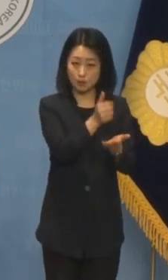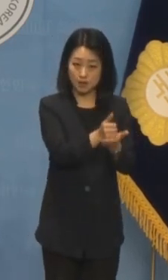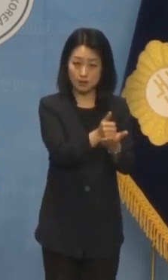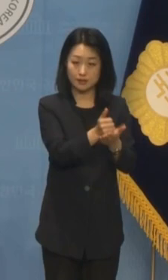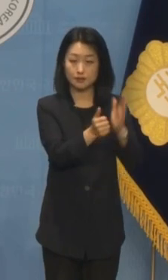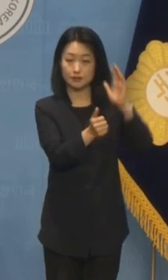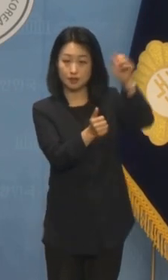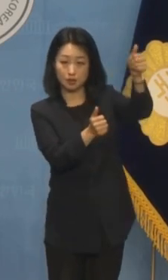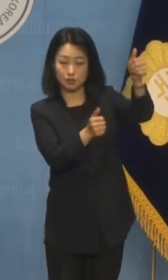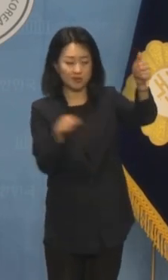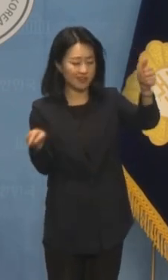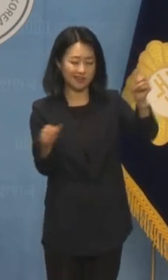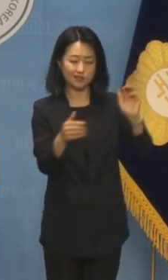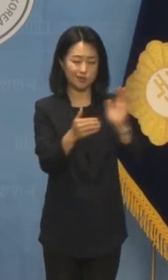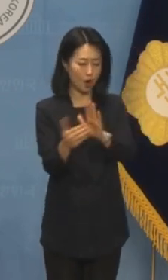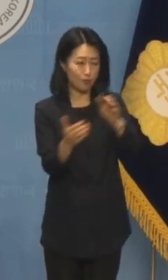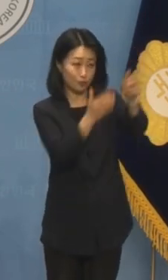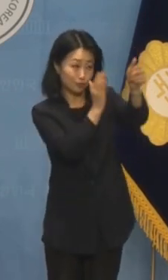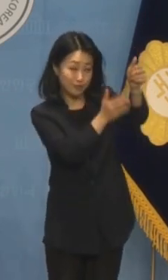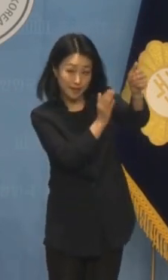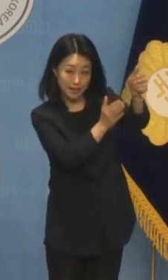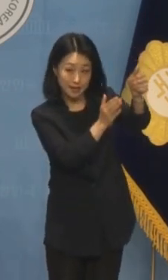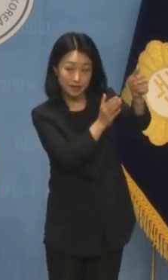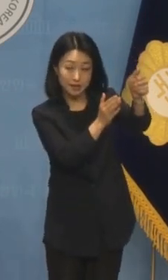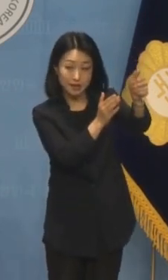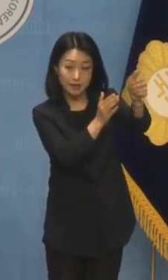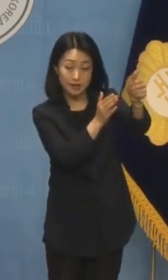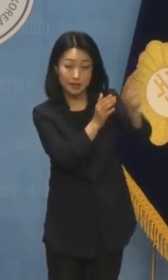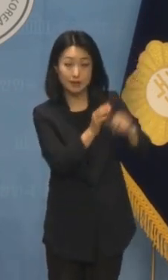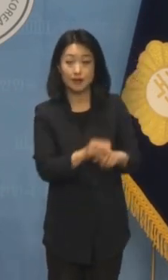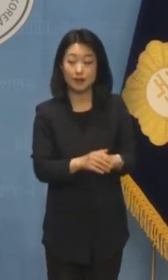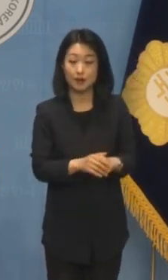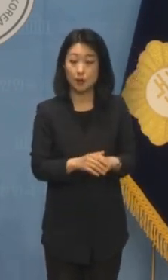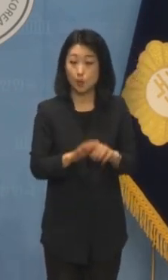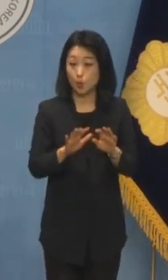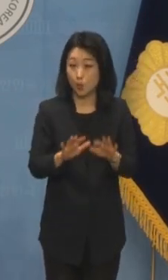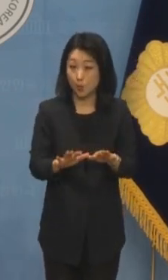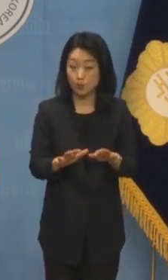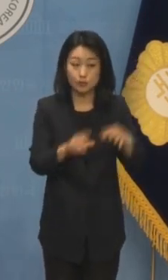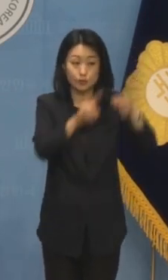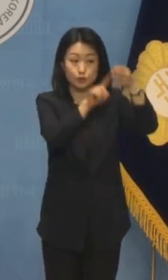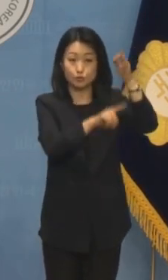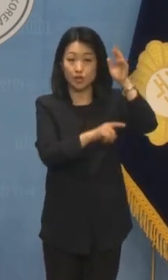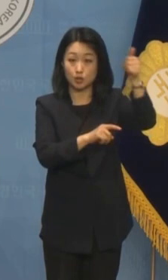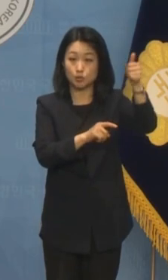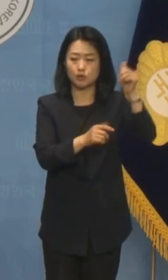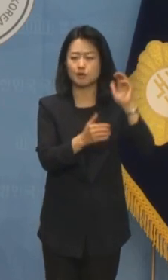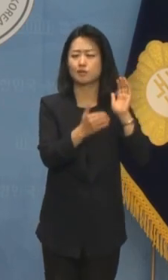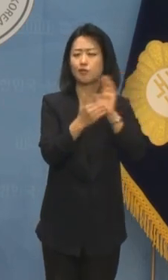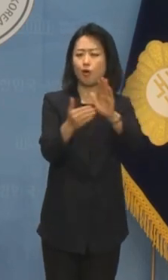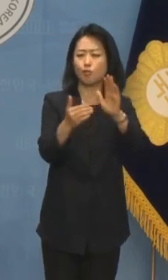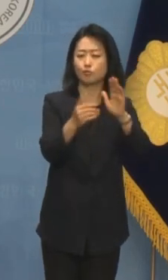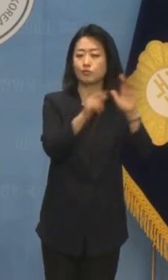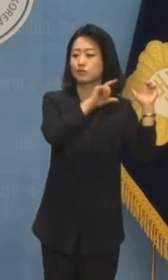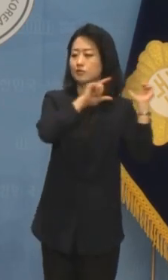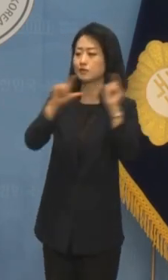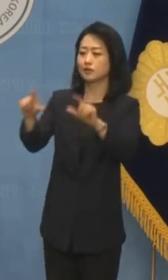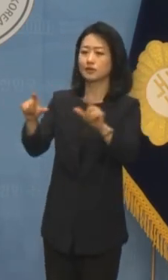행사를 건의하겠다고 나서더니 만 하루도 지나지 않아 윤 대통령이 거부권을